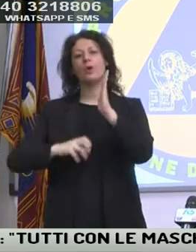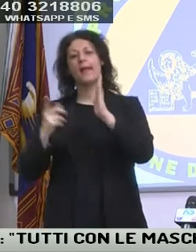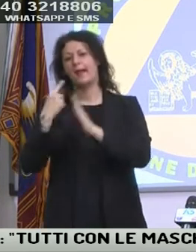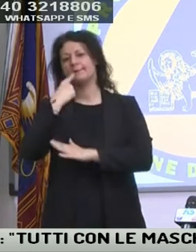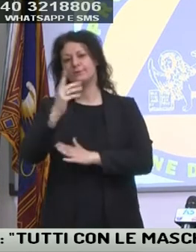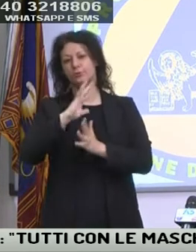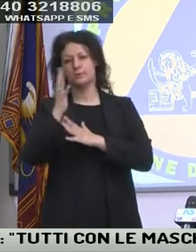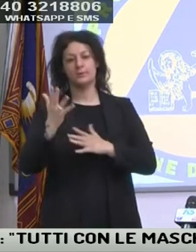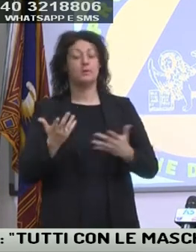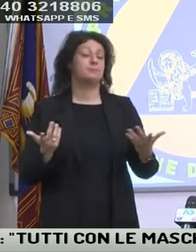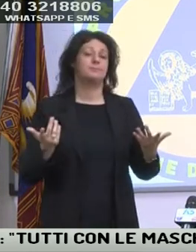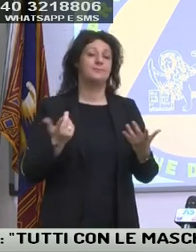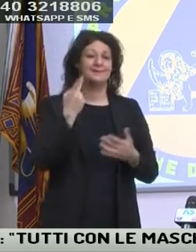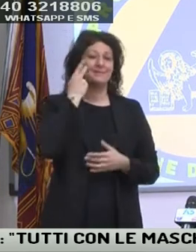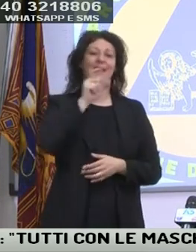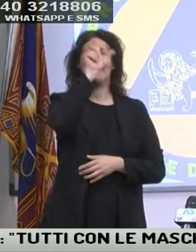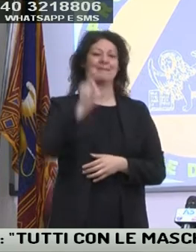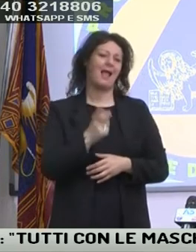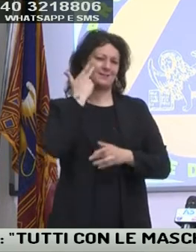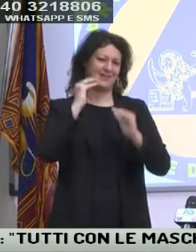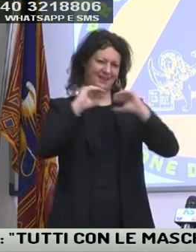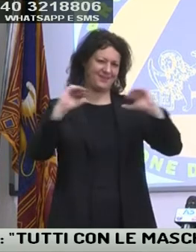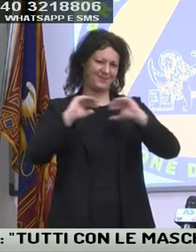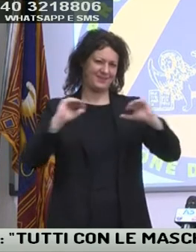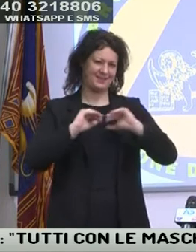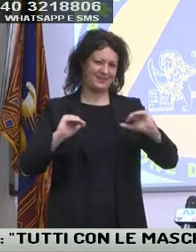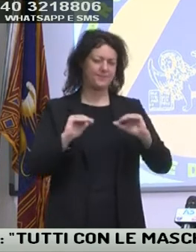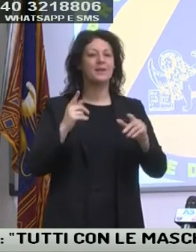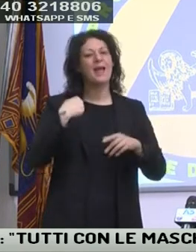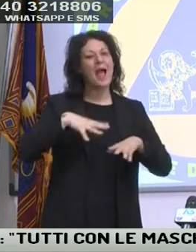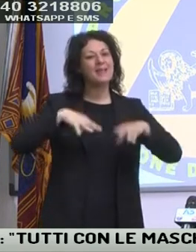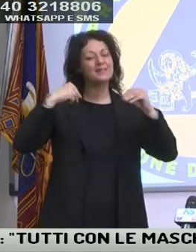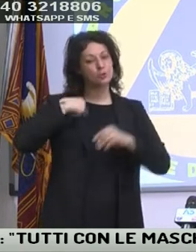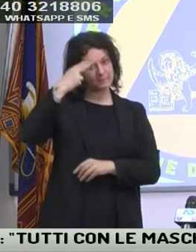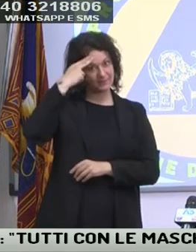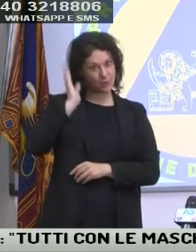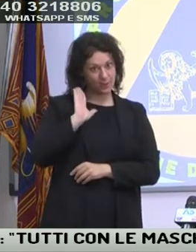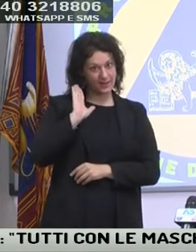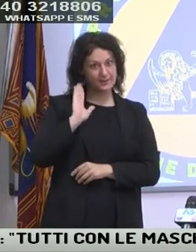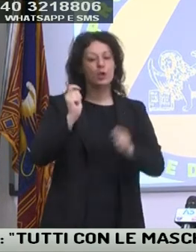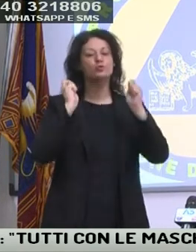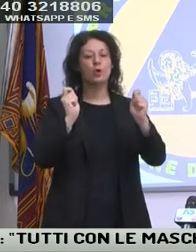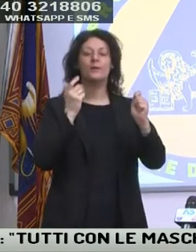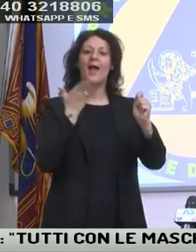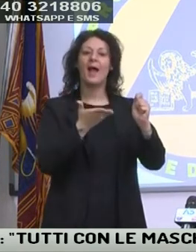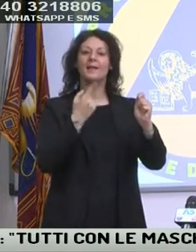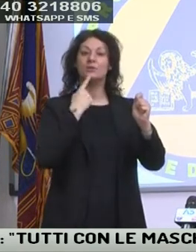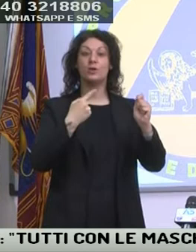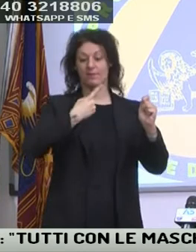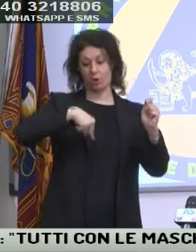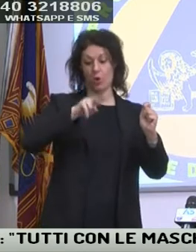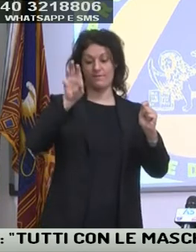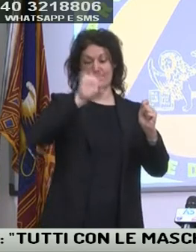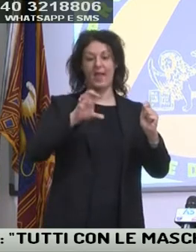di mettere in quarantena i bimbi delle scuole che provenivano dalla Cina, ci davano dei razzisti, gli stessi giornali. No, oggi parlare di